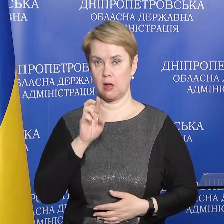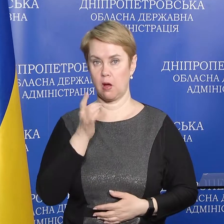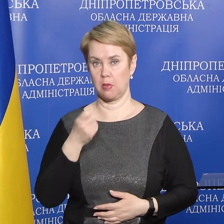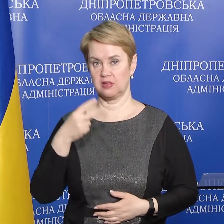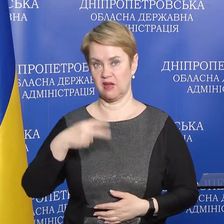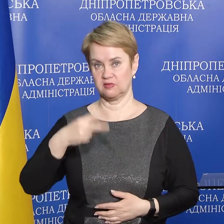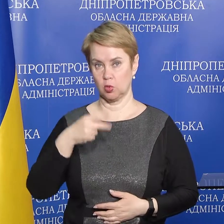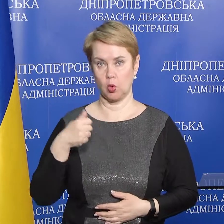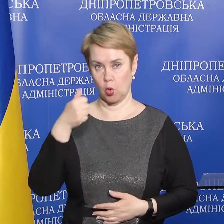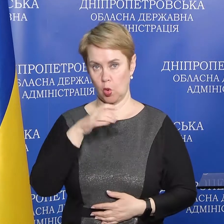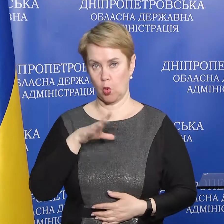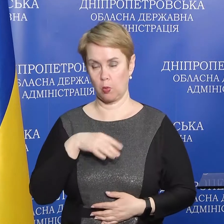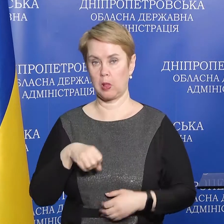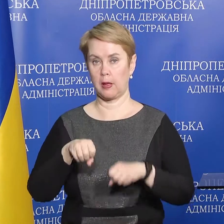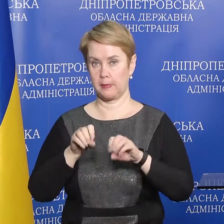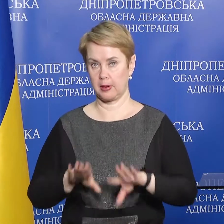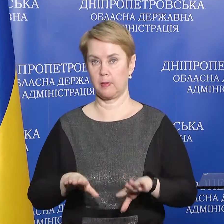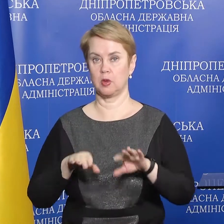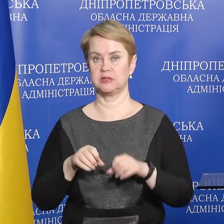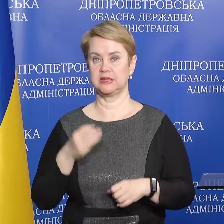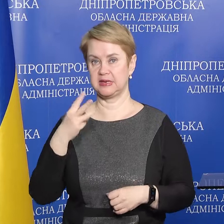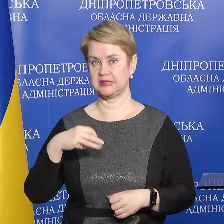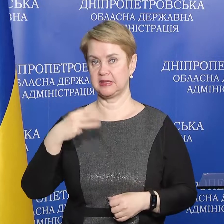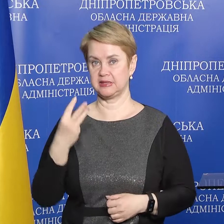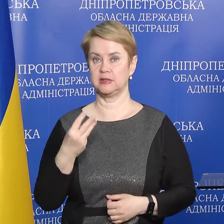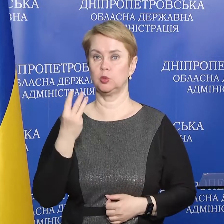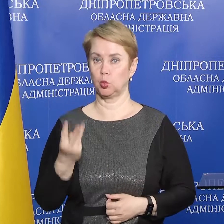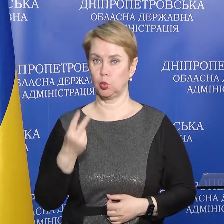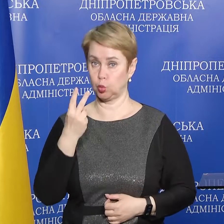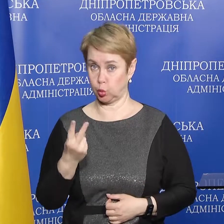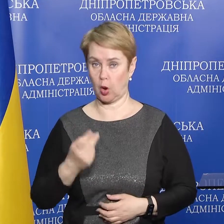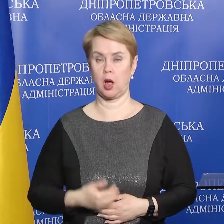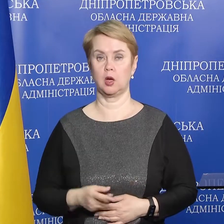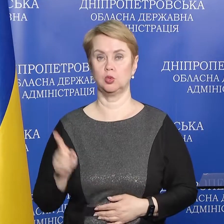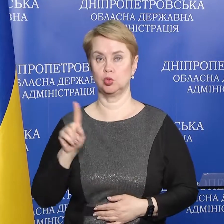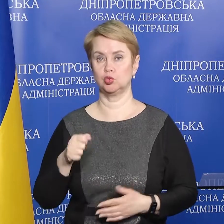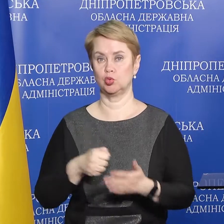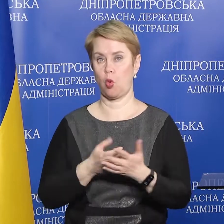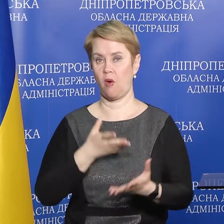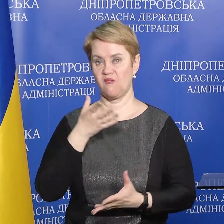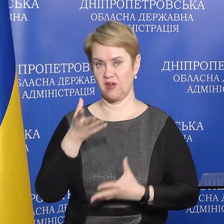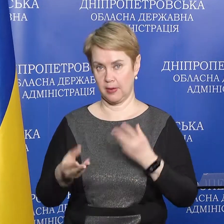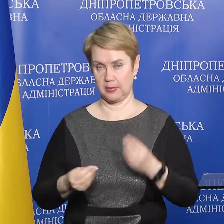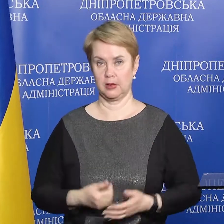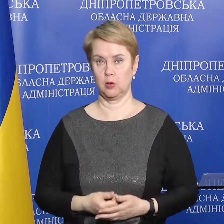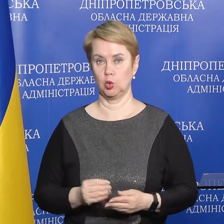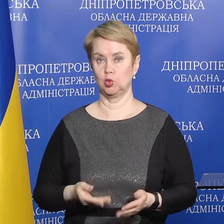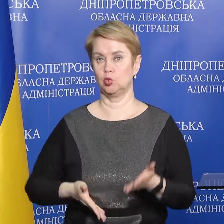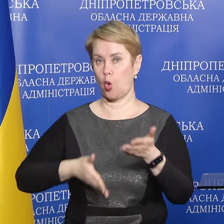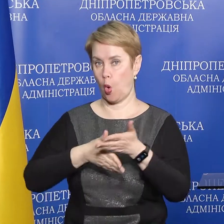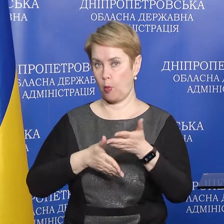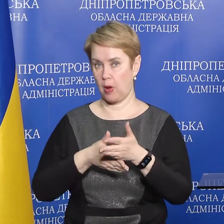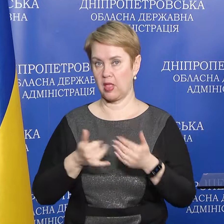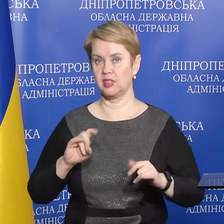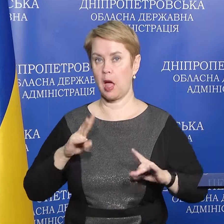20 березня 2022 року була прийнята постанова 332 щодо виплати допомоги